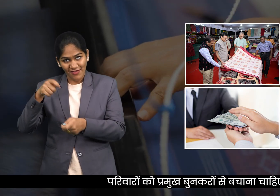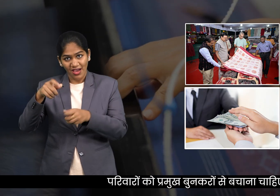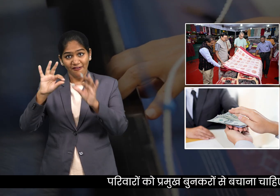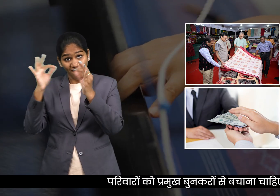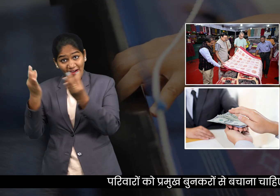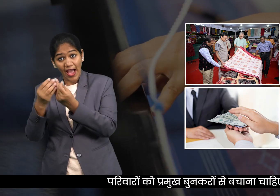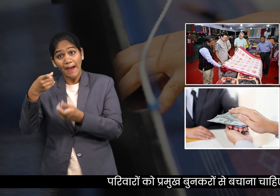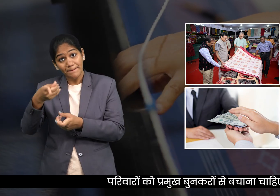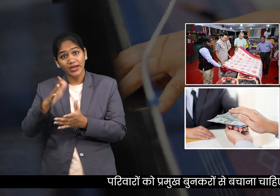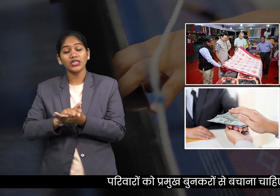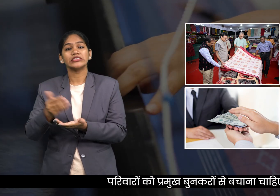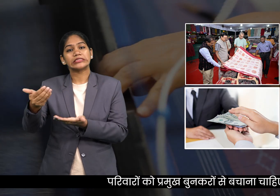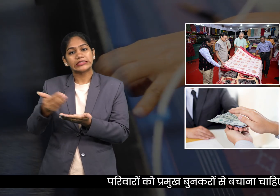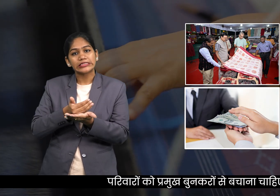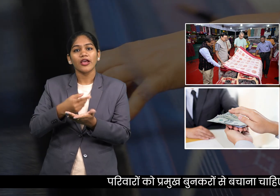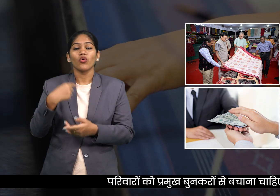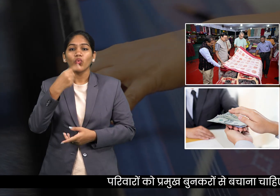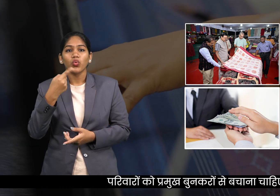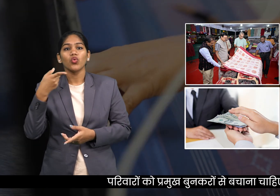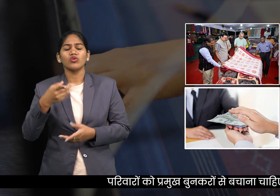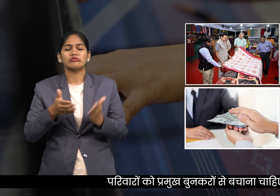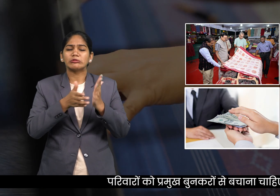बुनकरों से बचाना चाहिए।